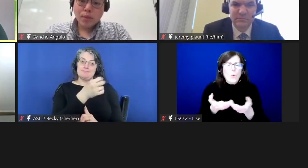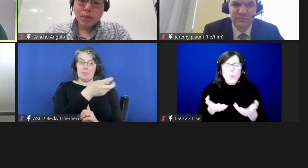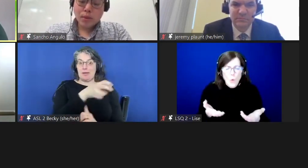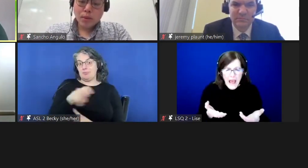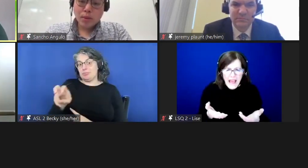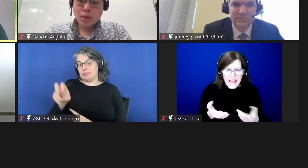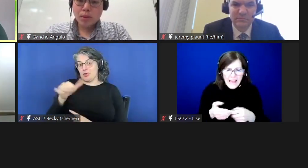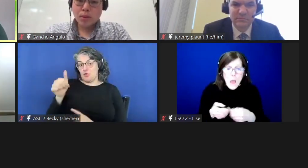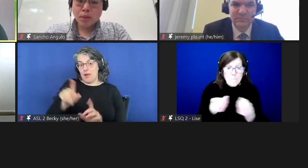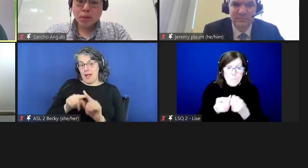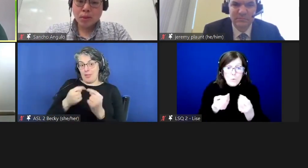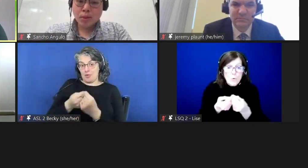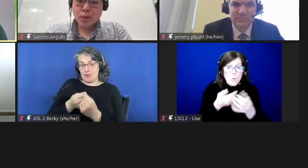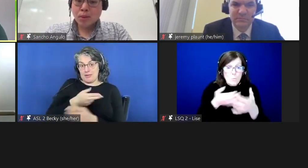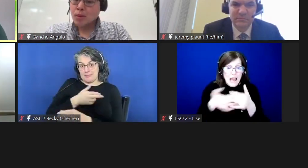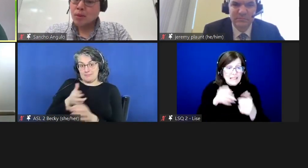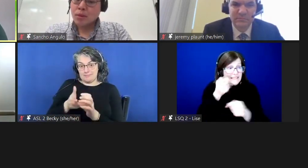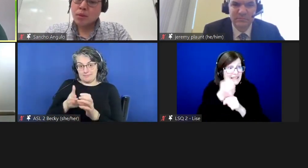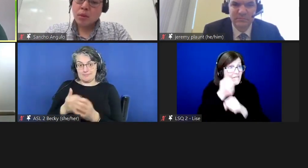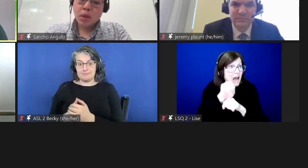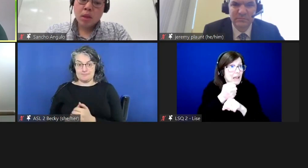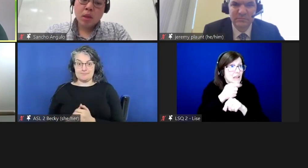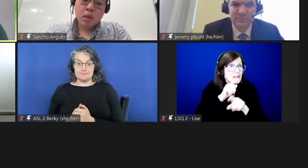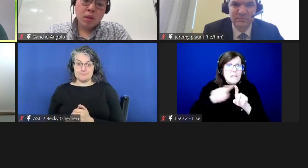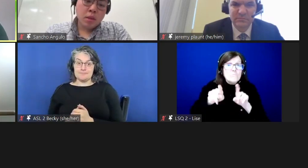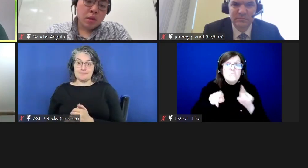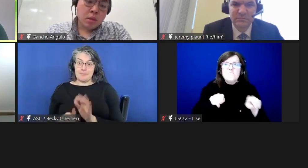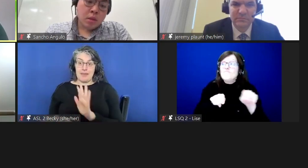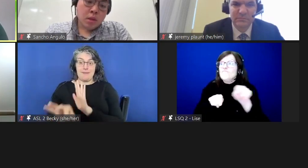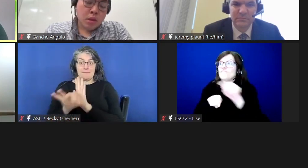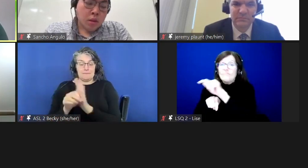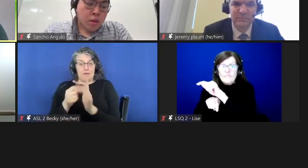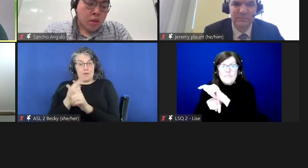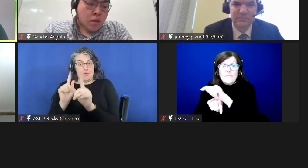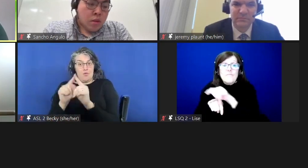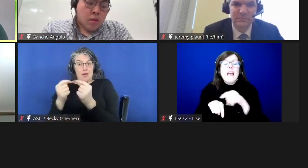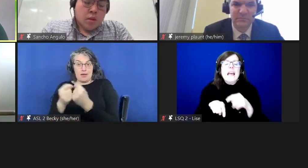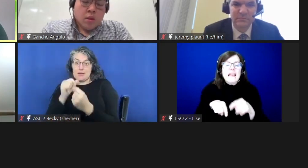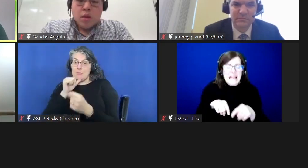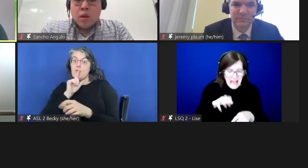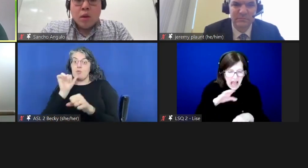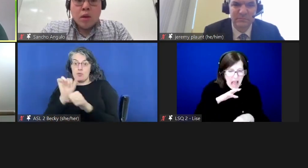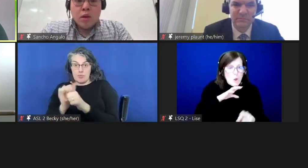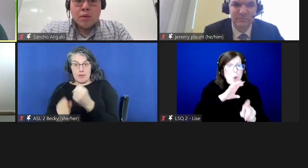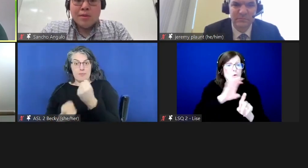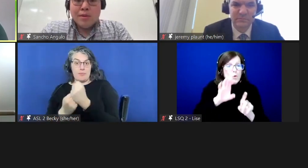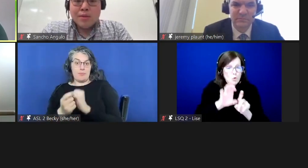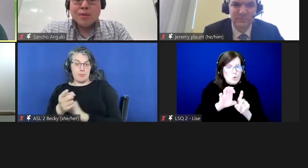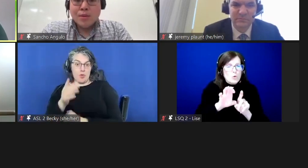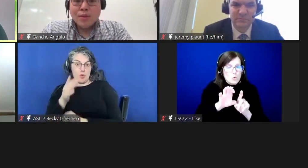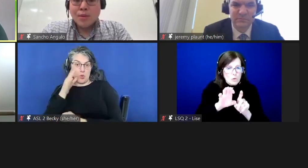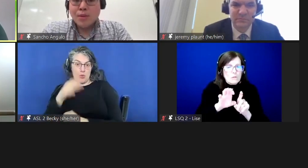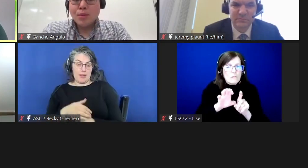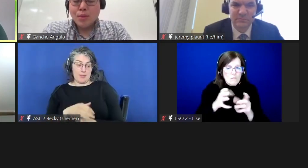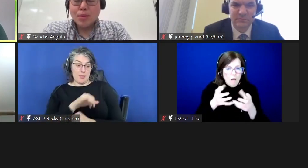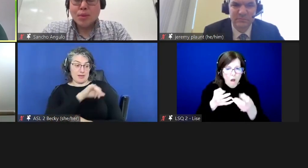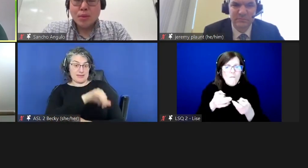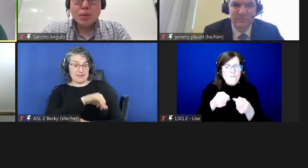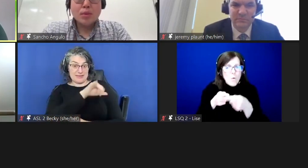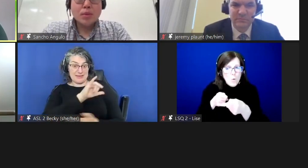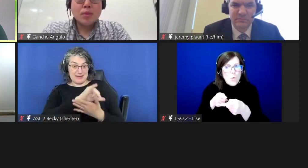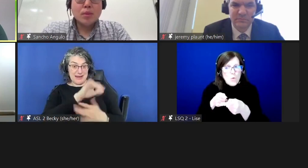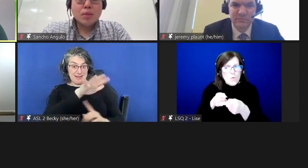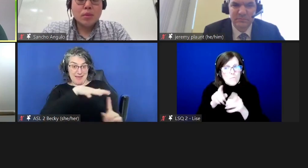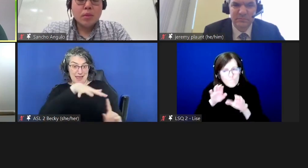Dans beaucoup d'endroits où j'ai travaillé, et il y a une culture où l'on veut mettre en cause les gens qui ont ce genre de